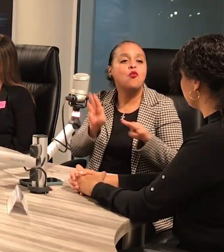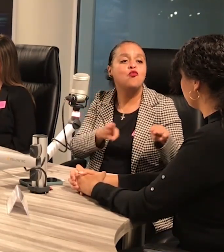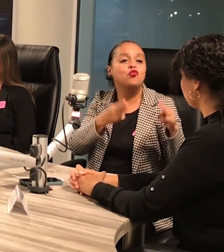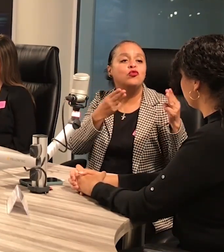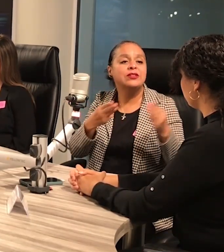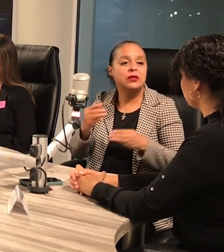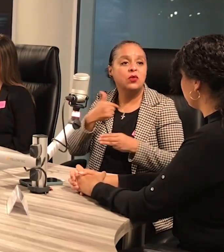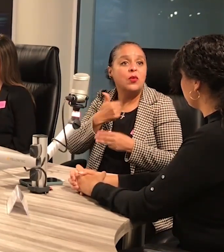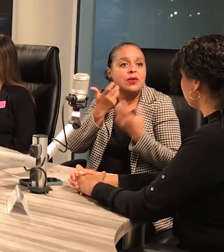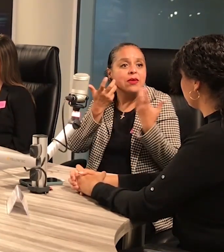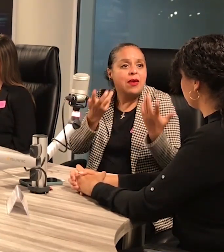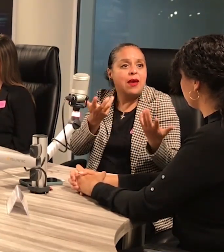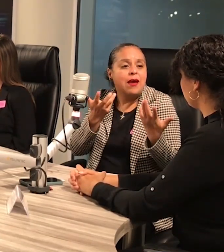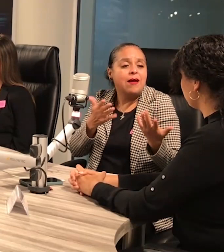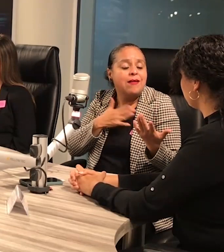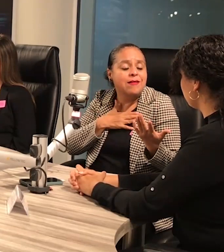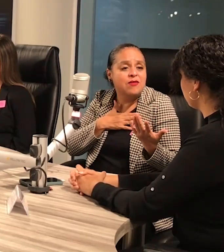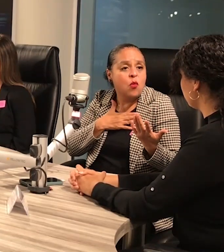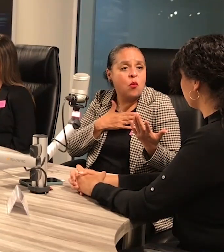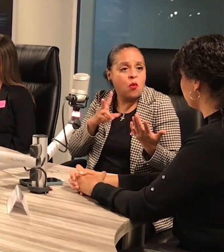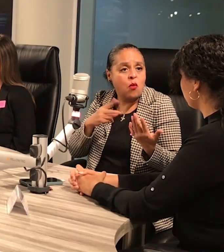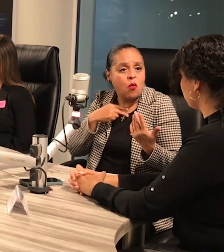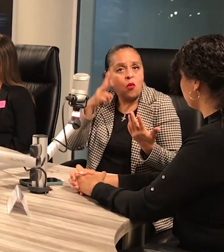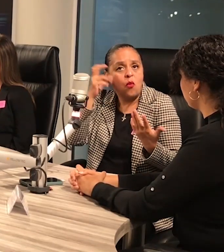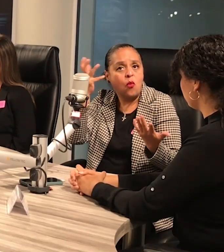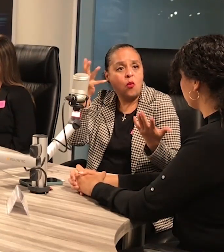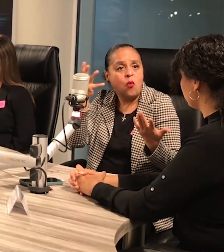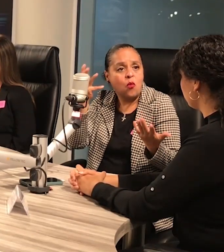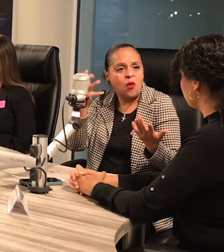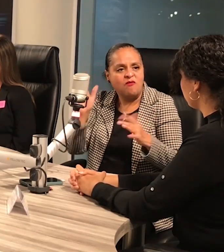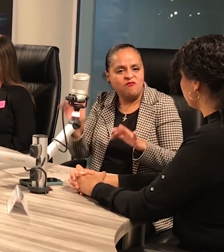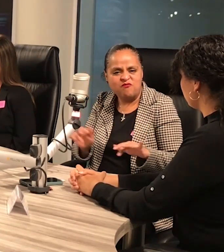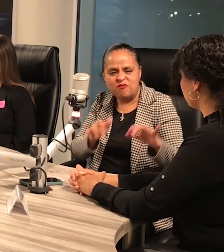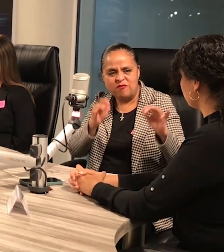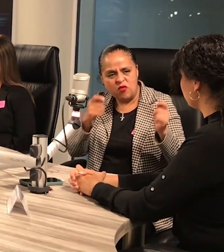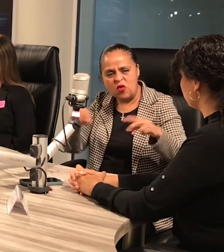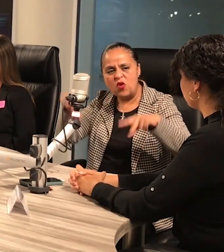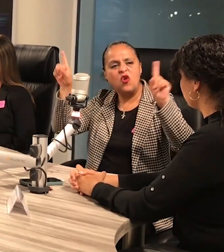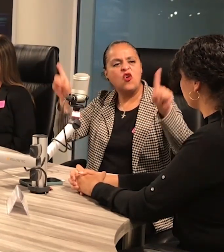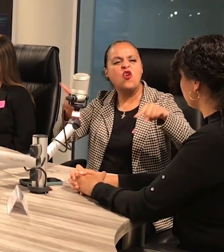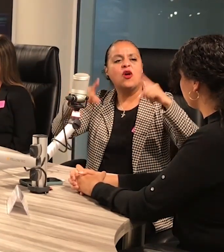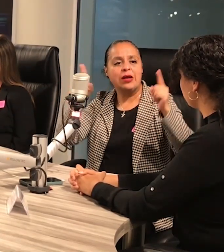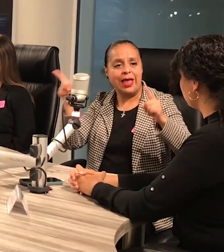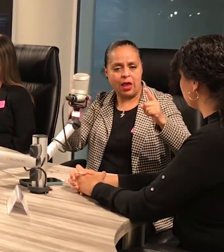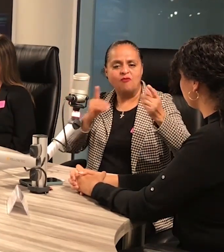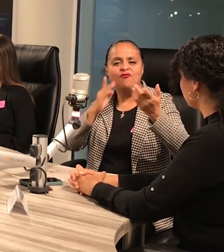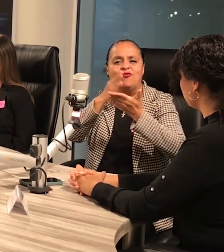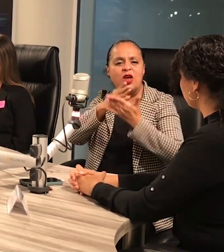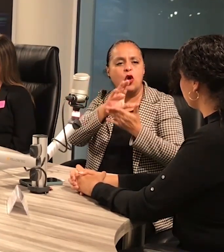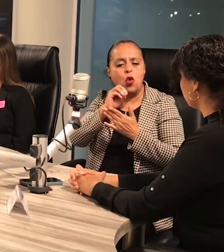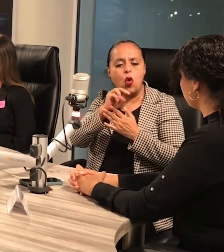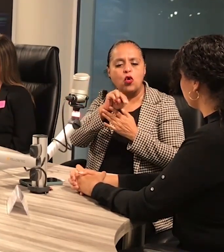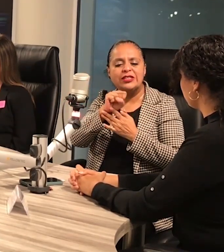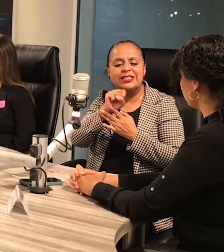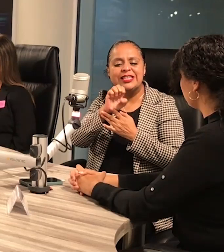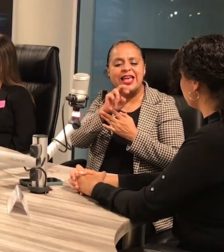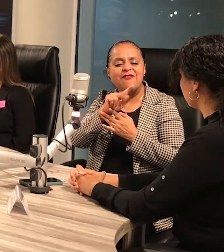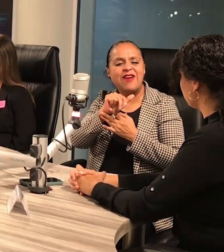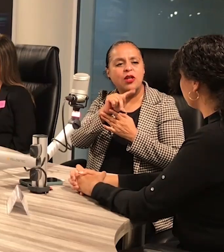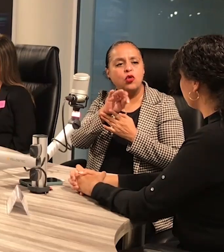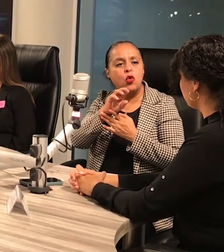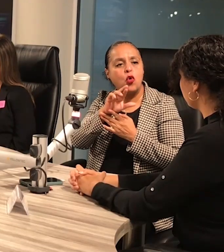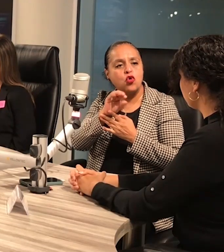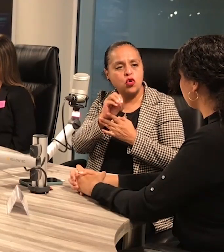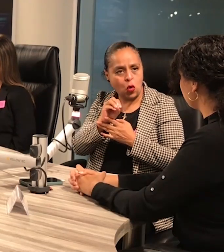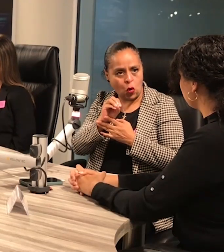compositor, músico clásico, de orquesta sinfónica. Y entonces entré al Conservatorio Estatal de Música